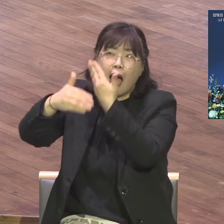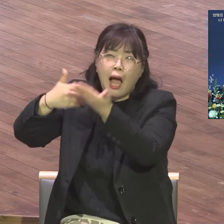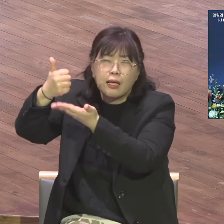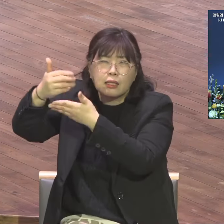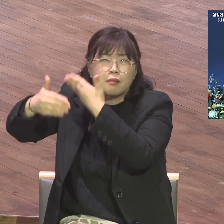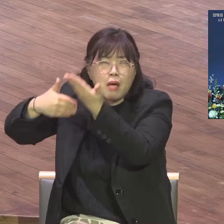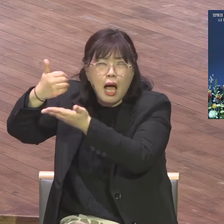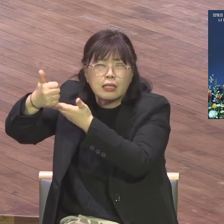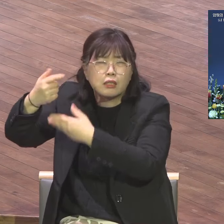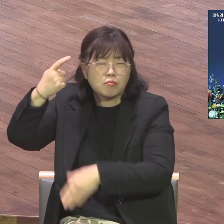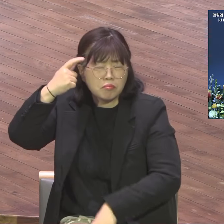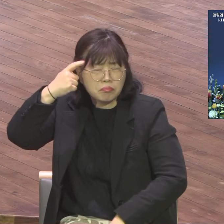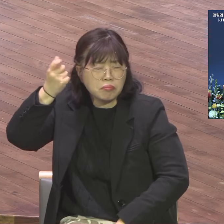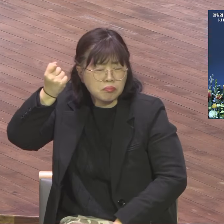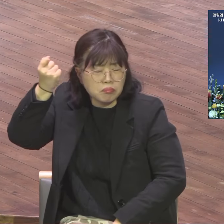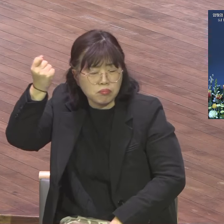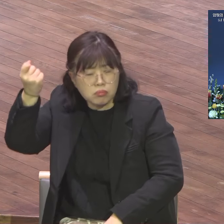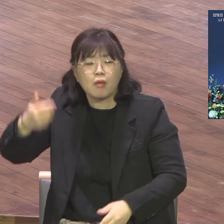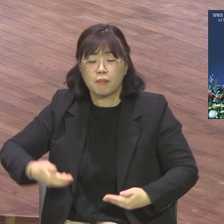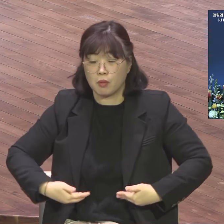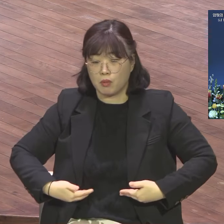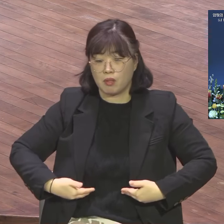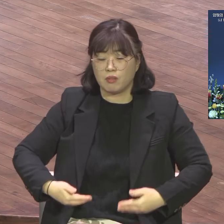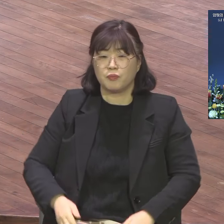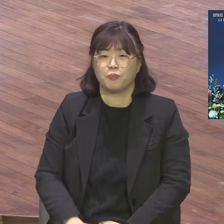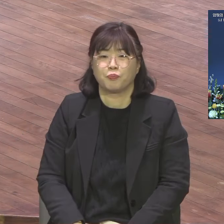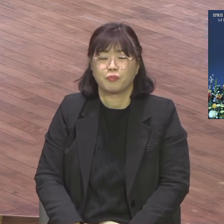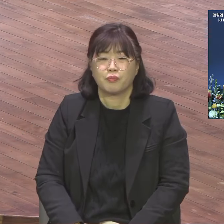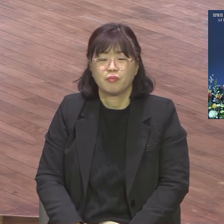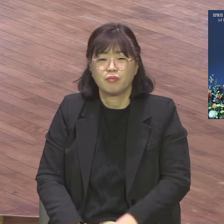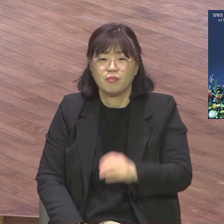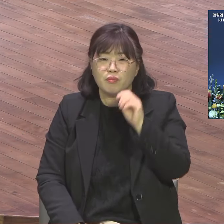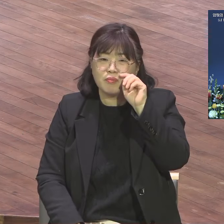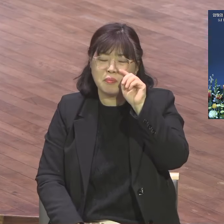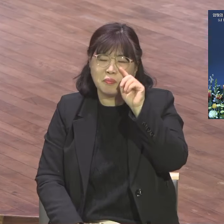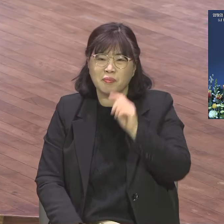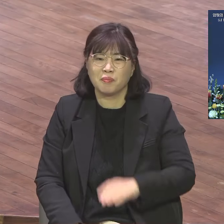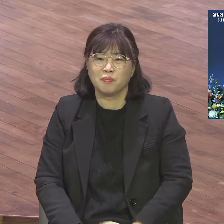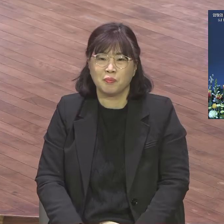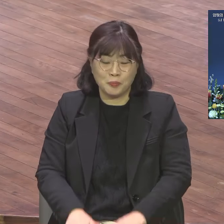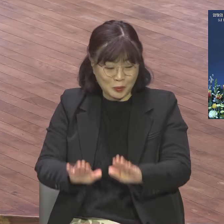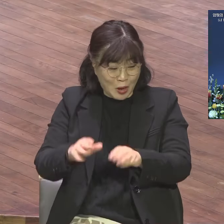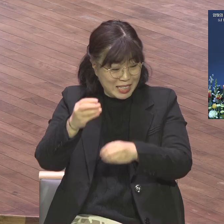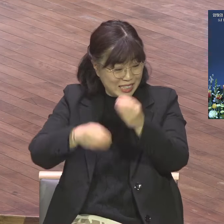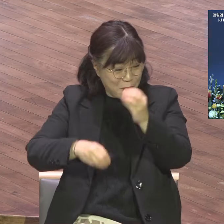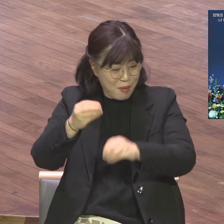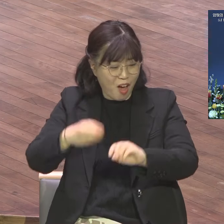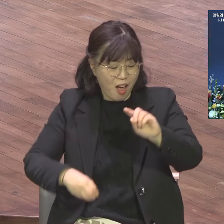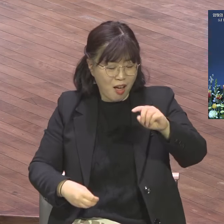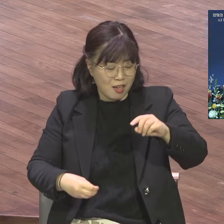오늘 살펴볼 시편 131편은요 다윗의 전시인데 이거를